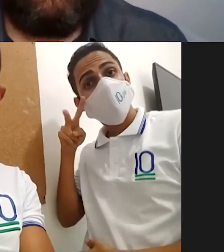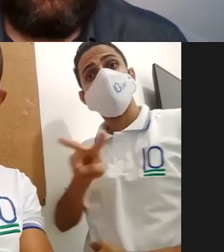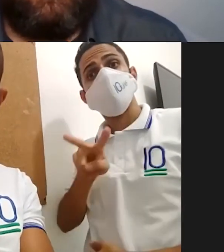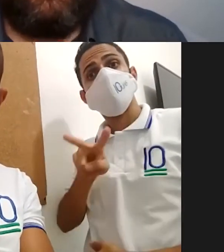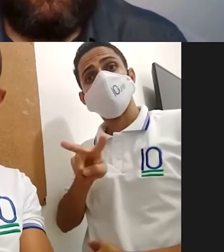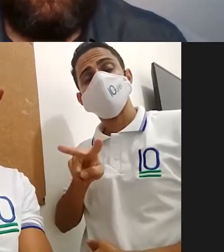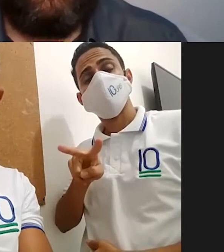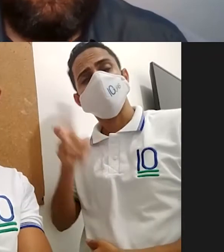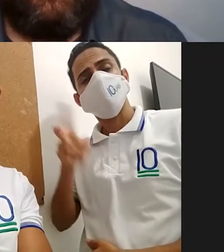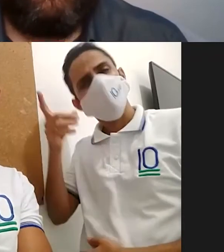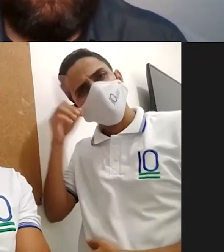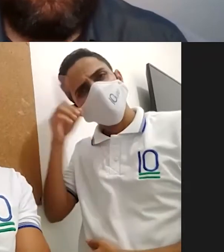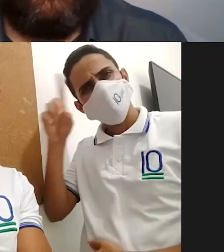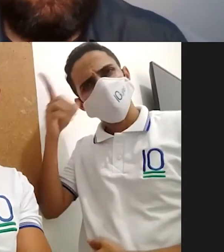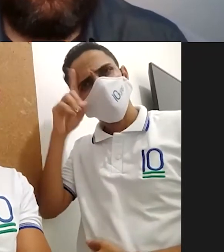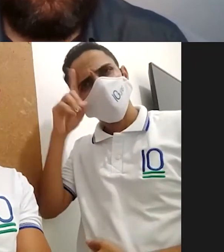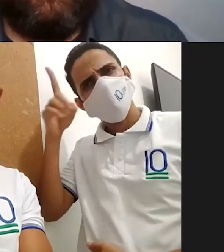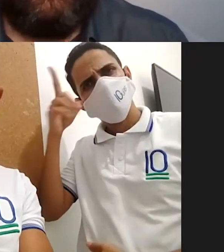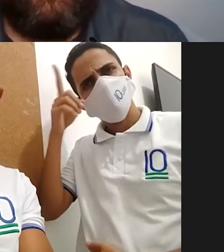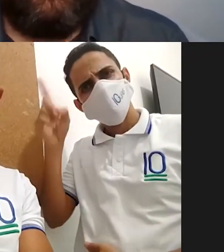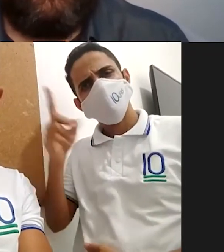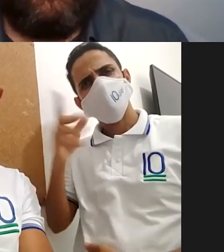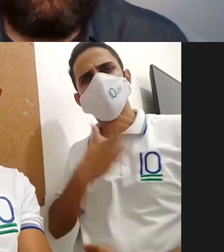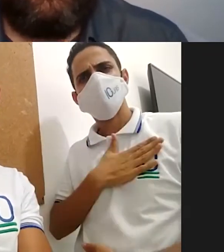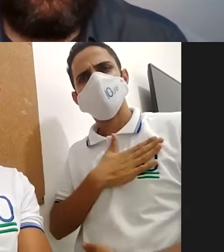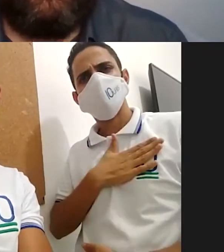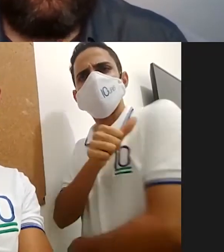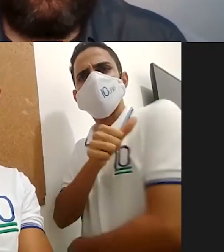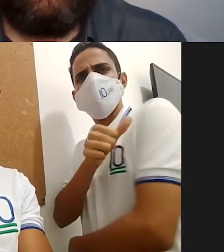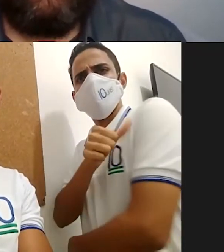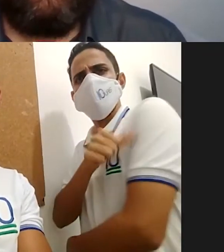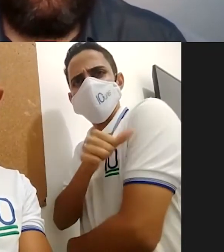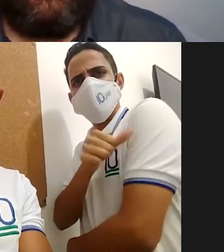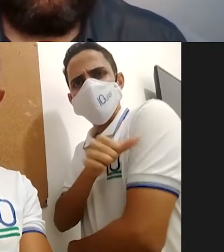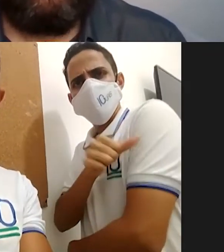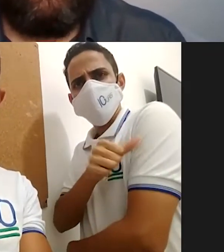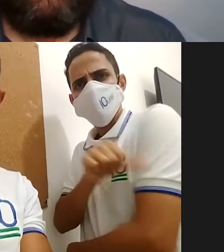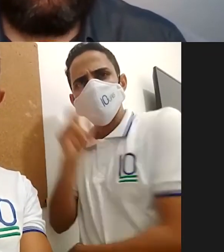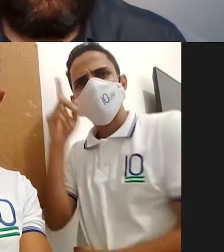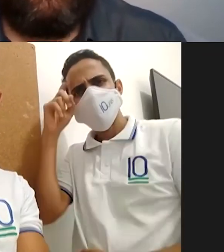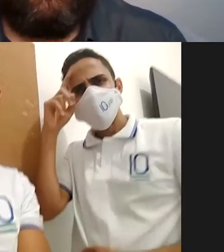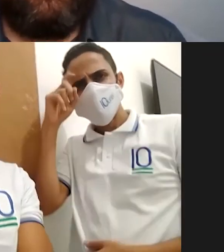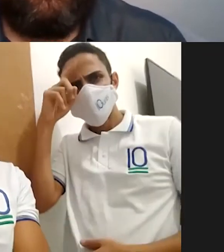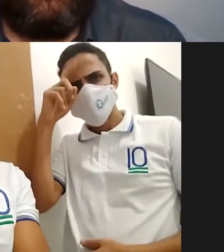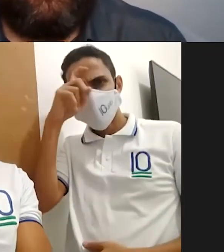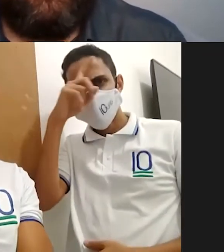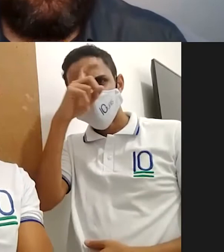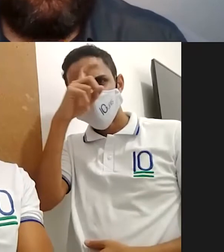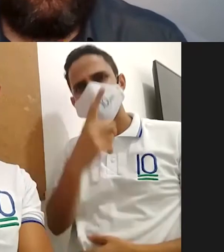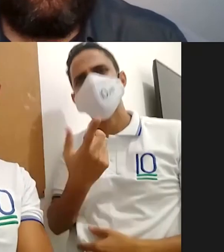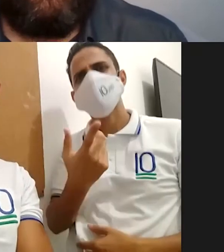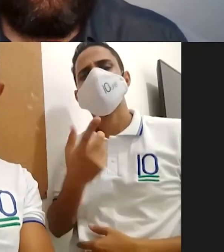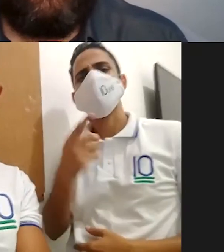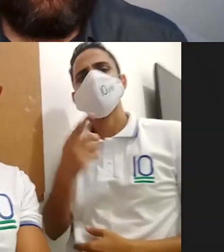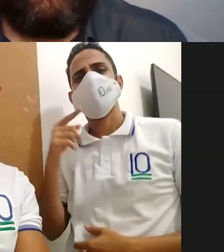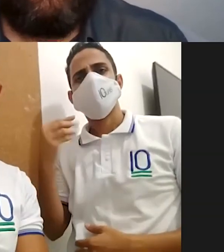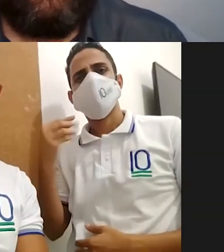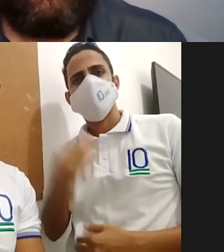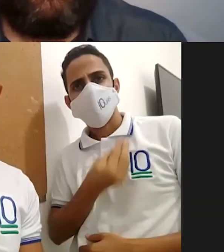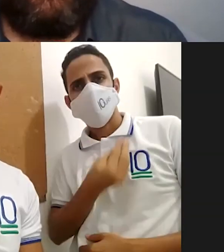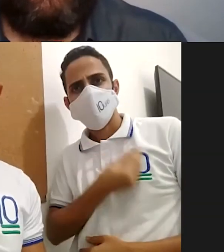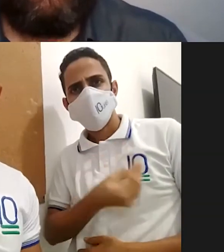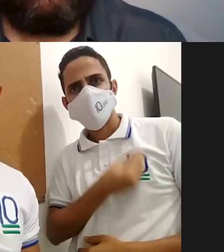dos meus alunos, dos familiares, da comunidade onde eu moro, na Zona Norte. É um